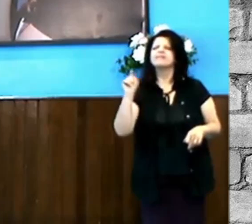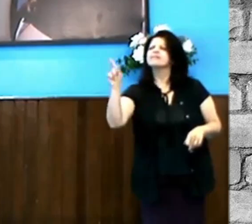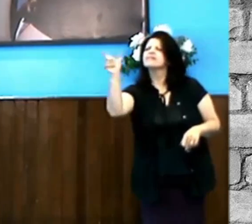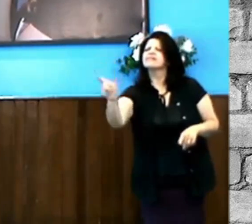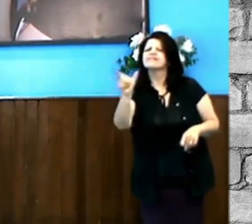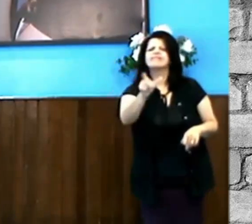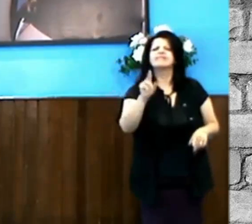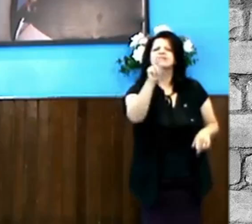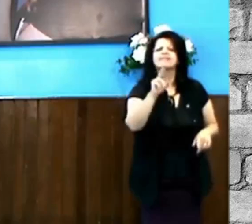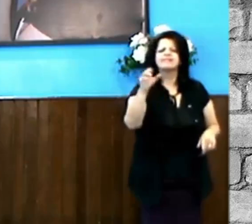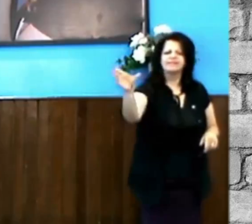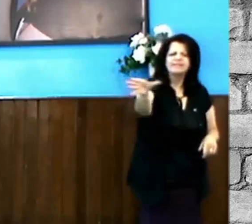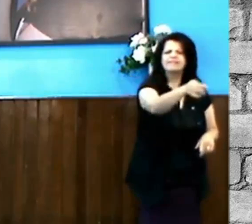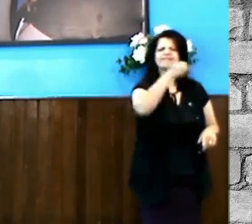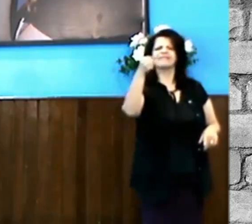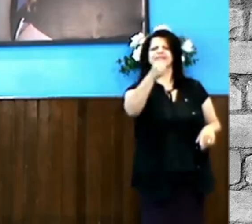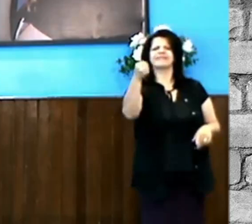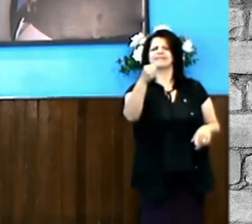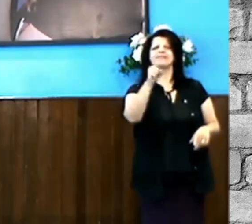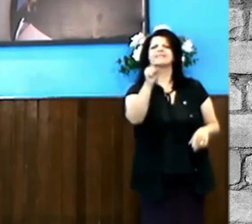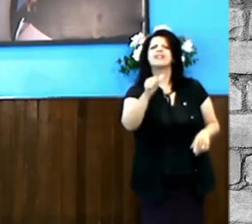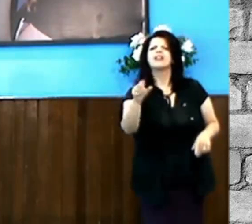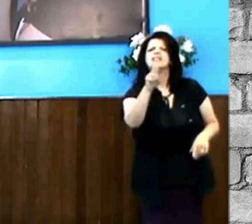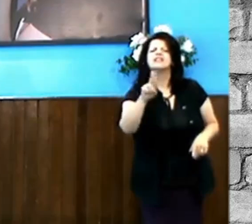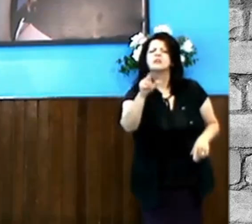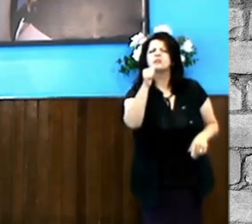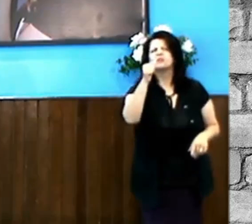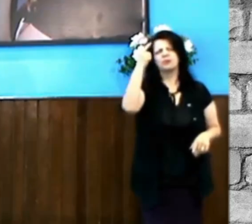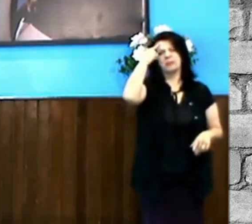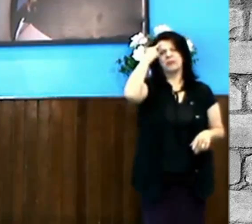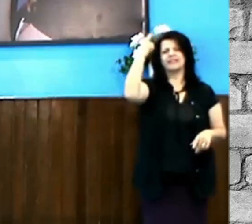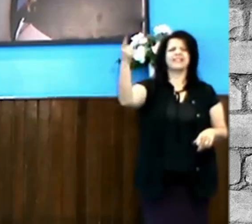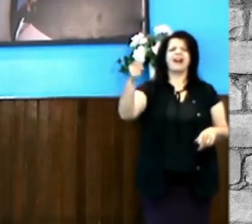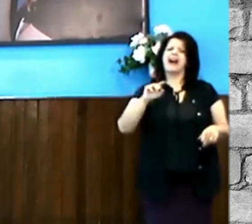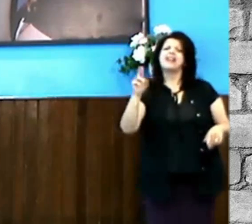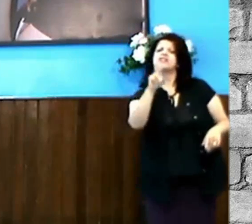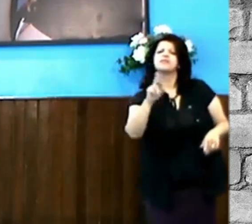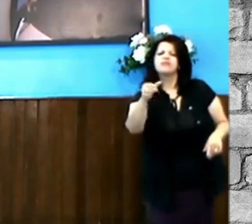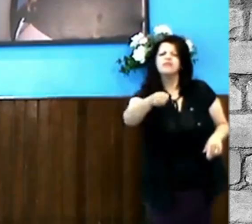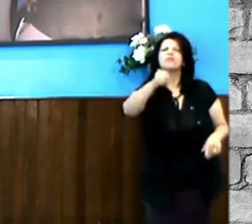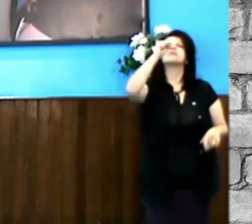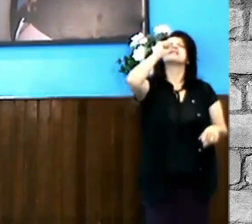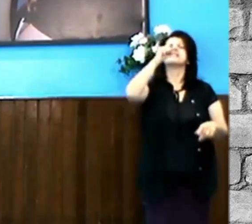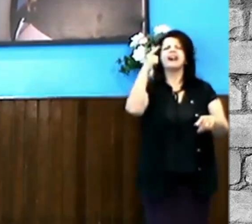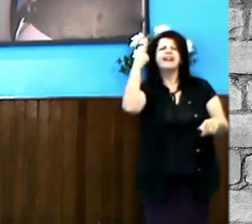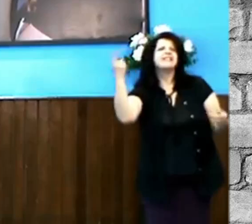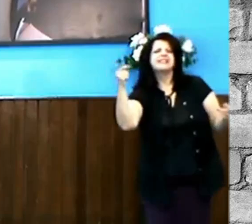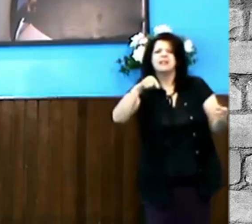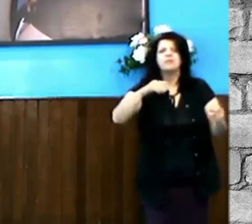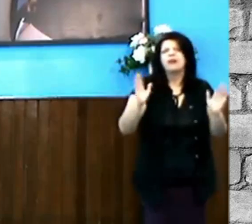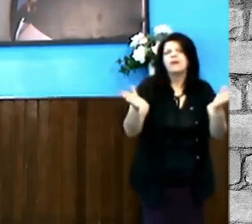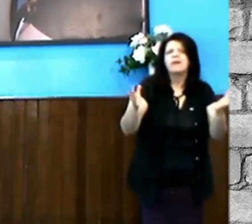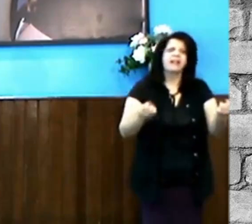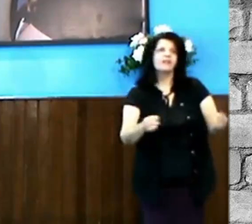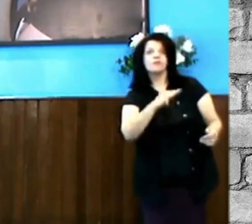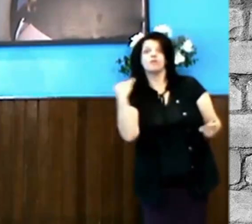eu acho que hoje eu vou tomar isso aqui porque quem sabe eu morro. Não foi isso que eles fizeram. Aliás, eles não imaginavam que isso poderia acontecer. Mas eles